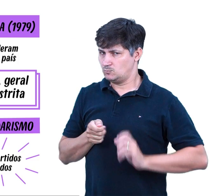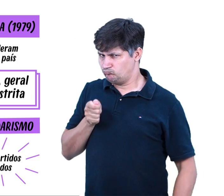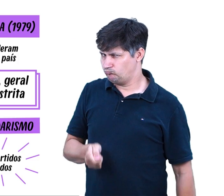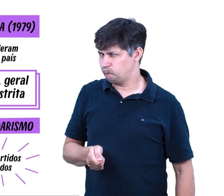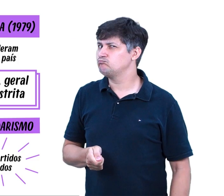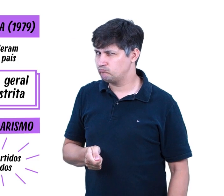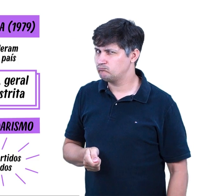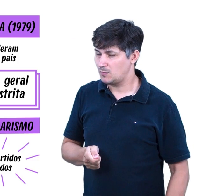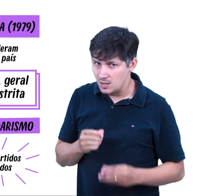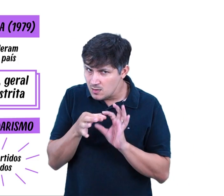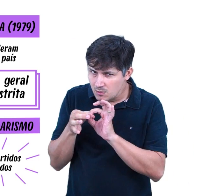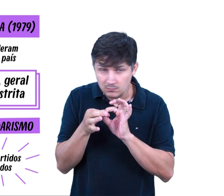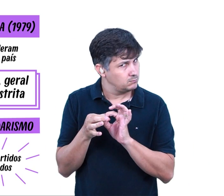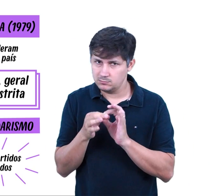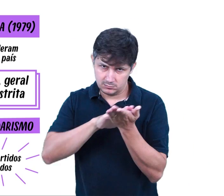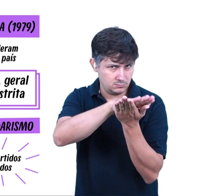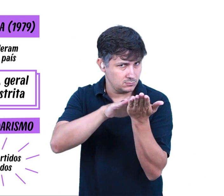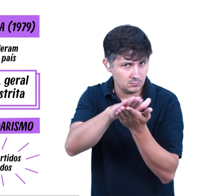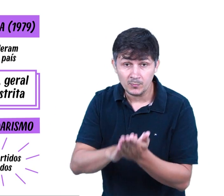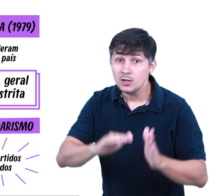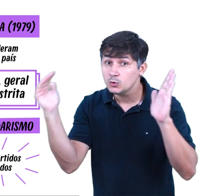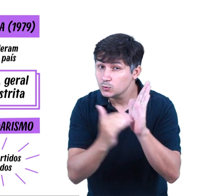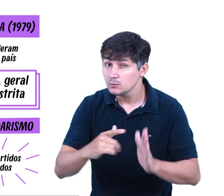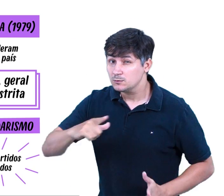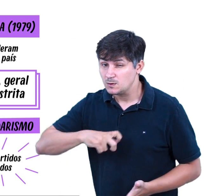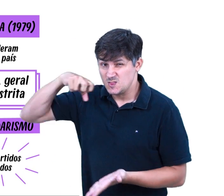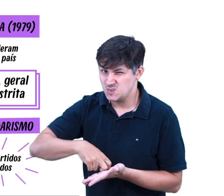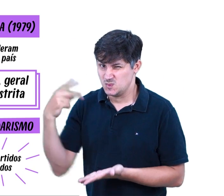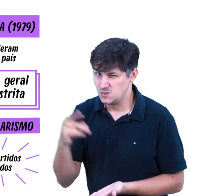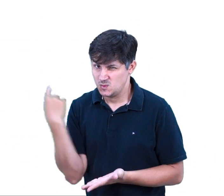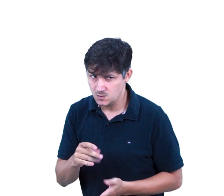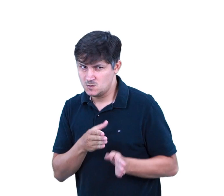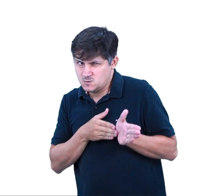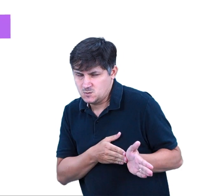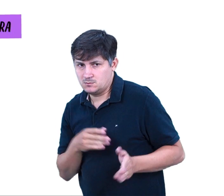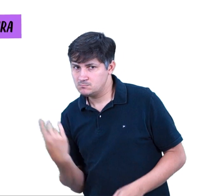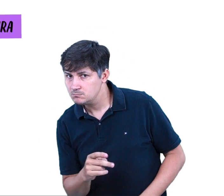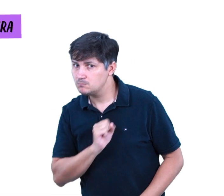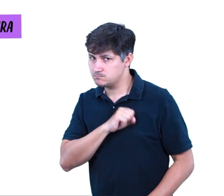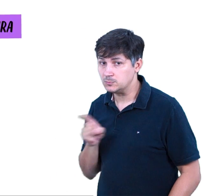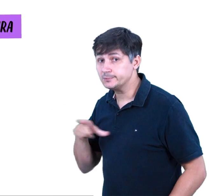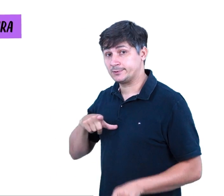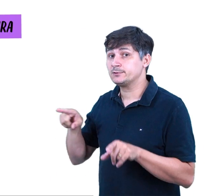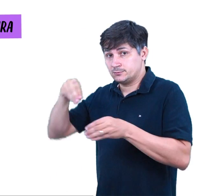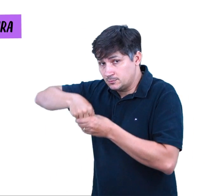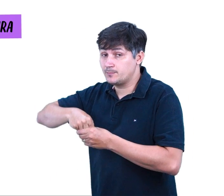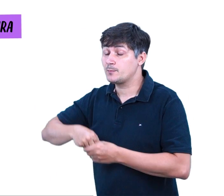todos cometerem torturas e perseguições. Então, nesse processo de abertura, a linha dura, como é chamado esse grupo,